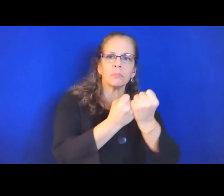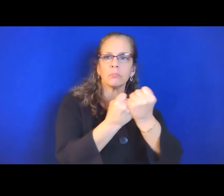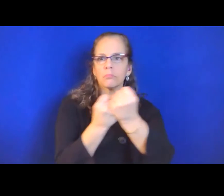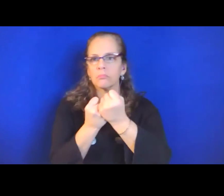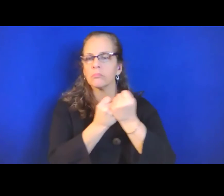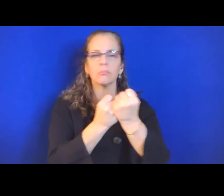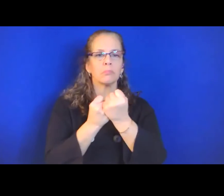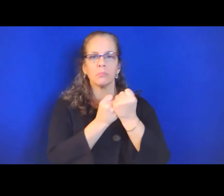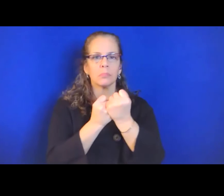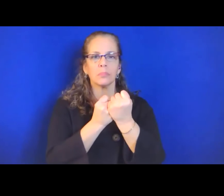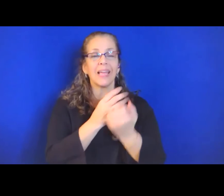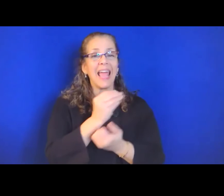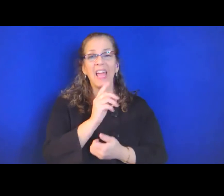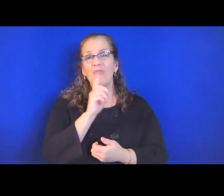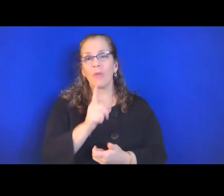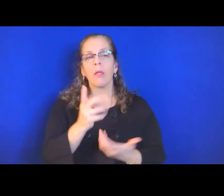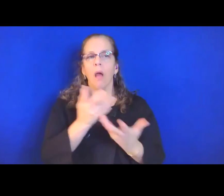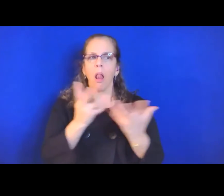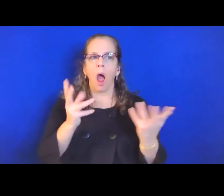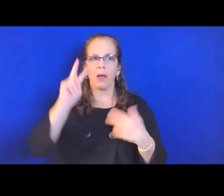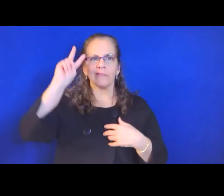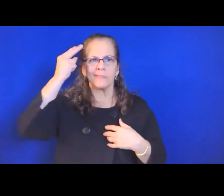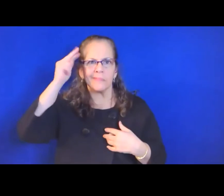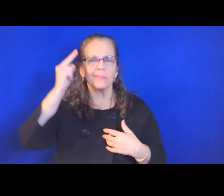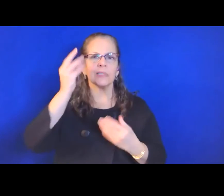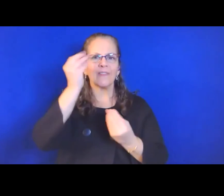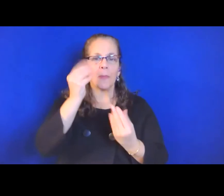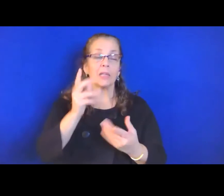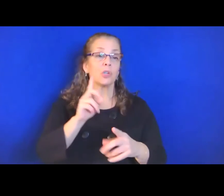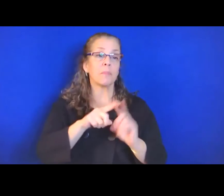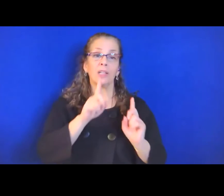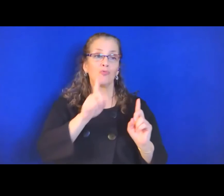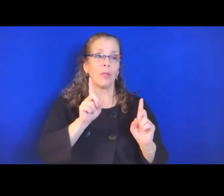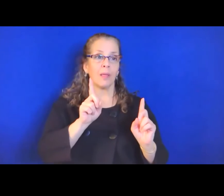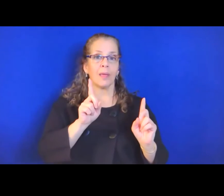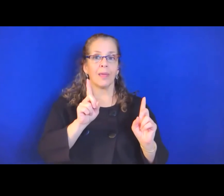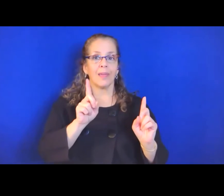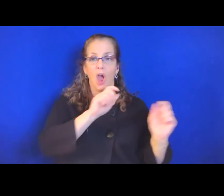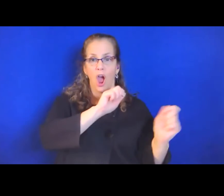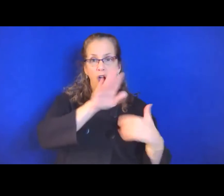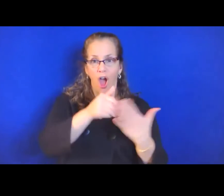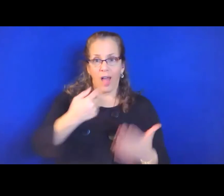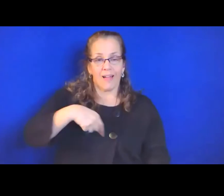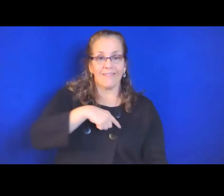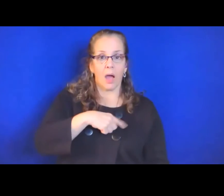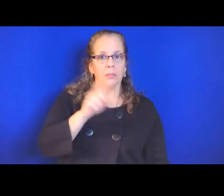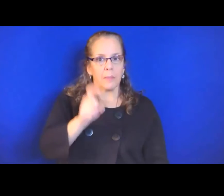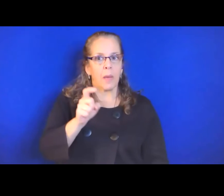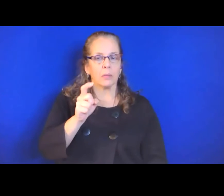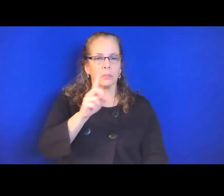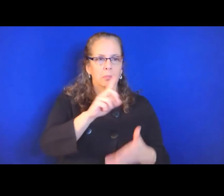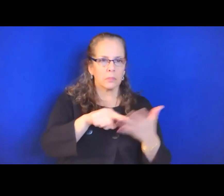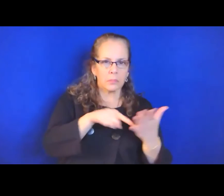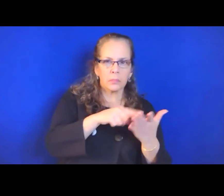以前有很多包括现在也有很多一些假的不准确的一些消